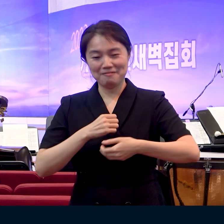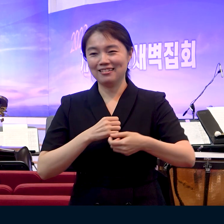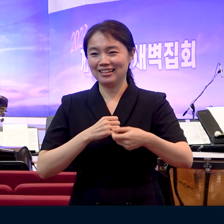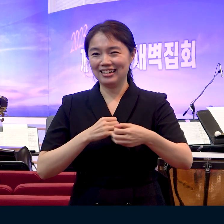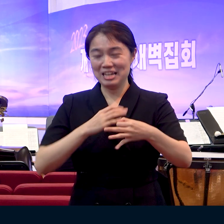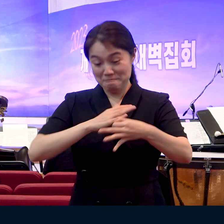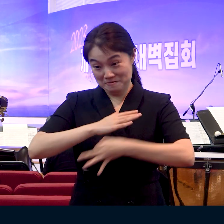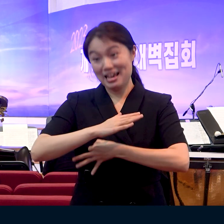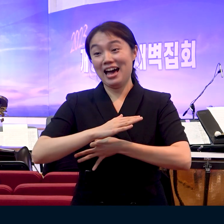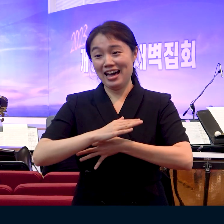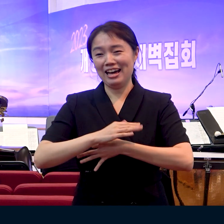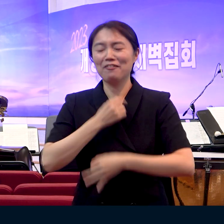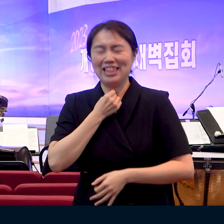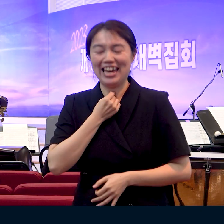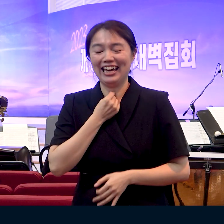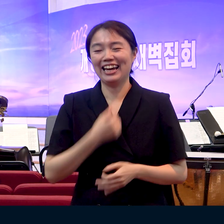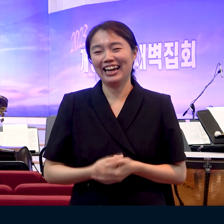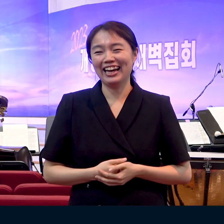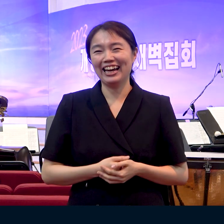소망이에요.